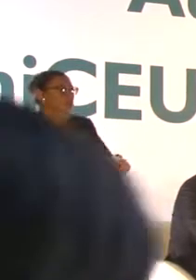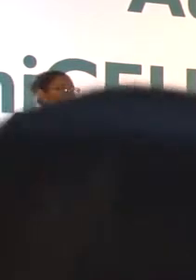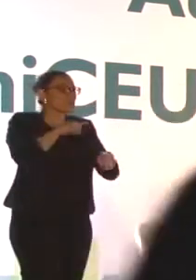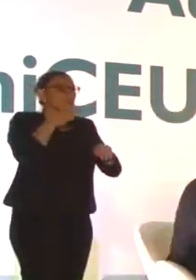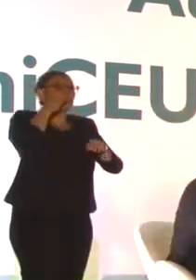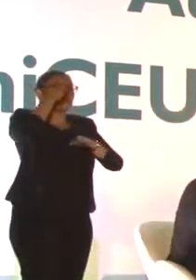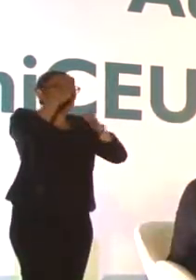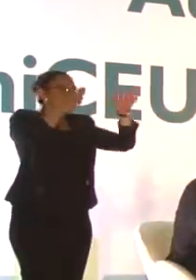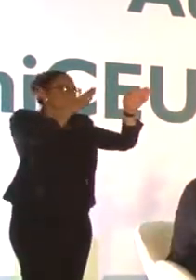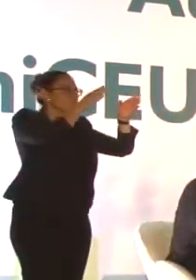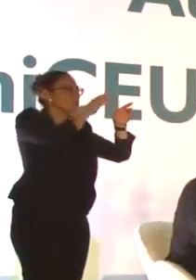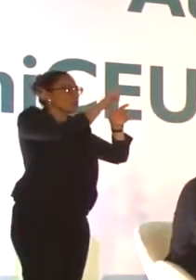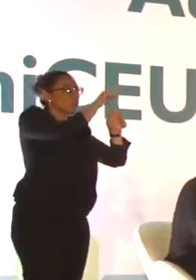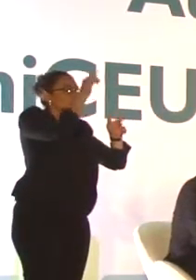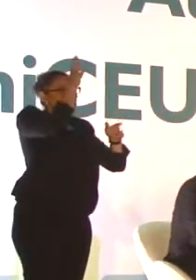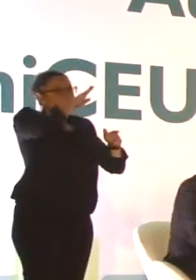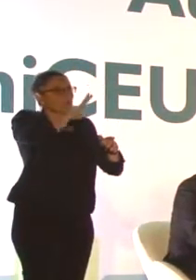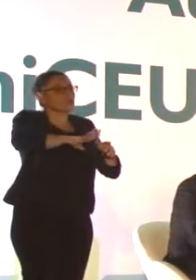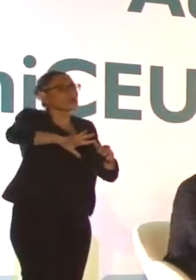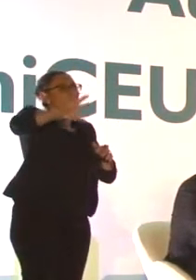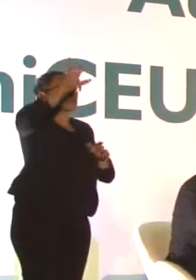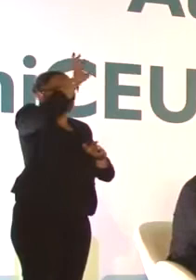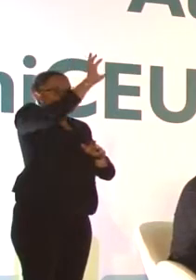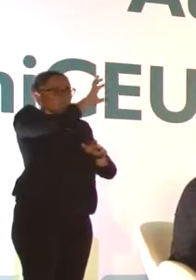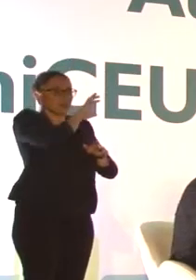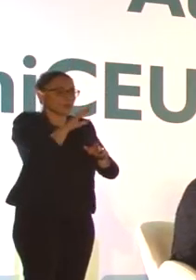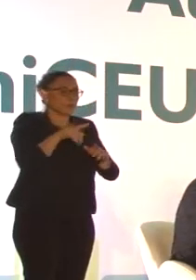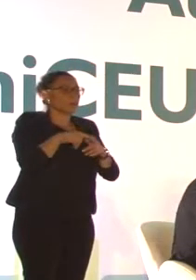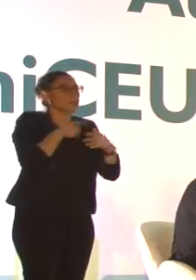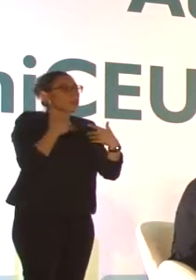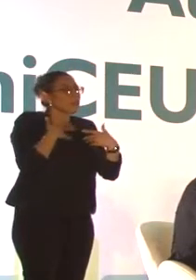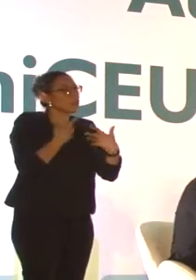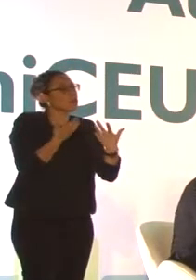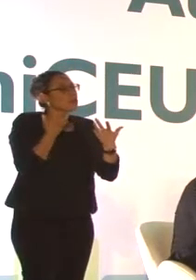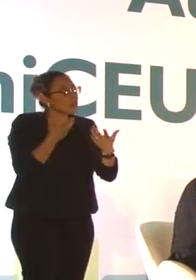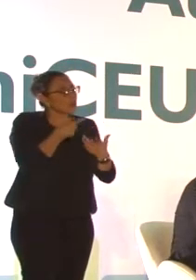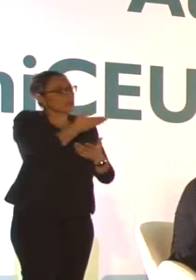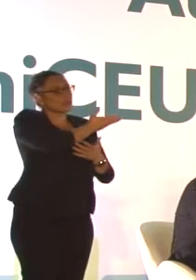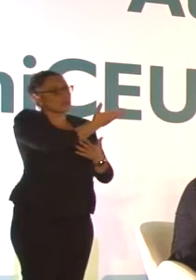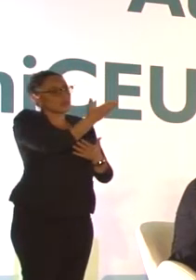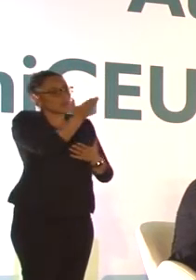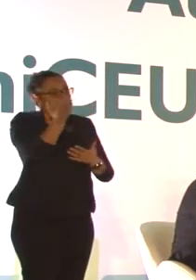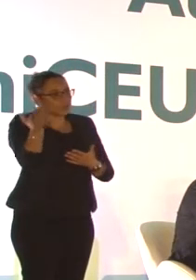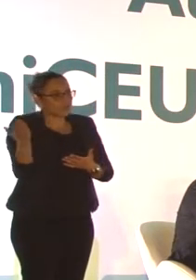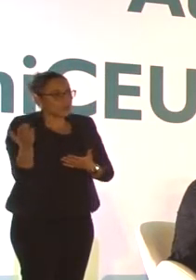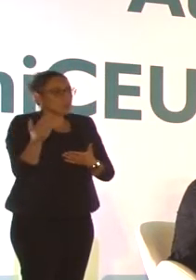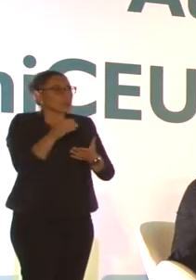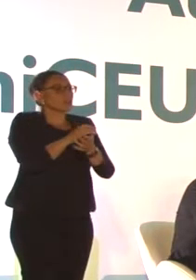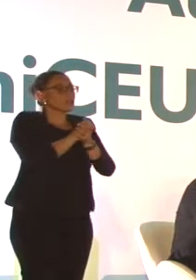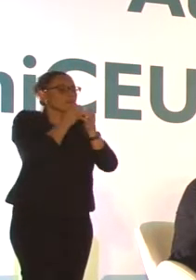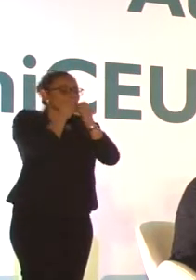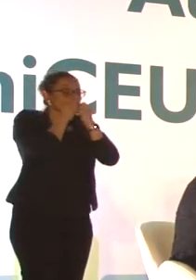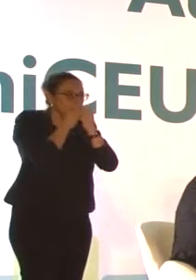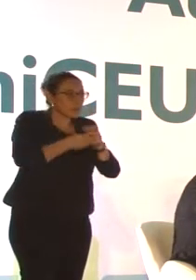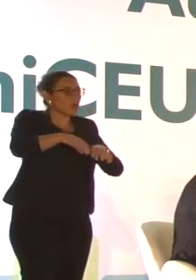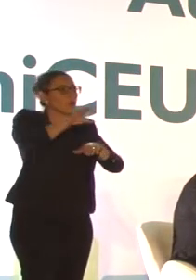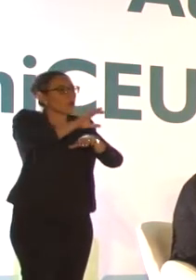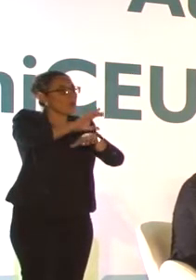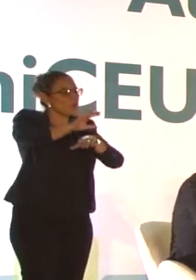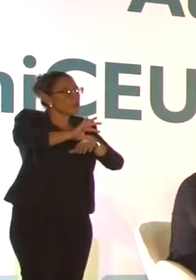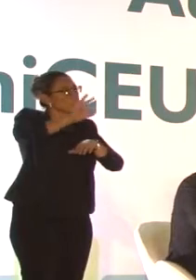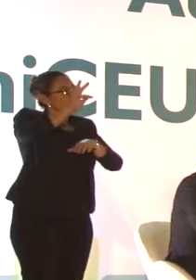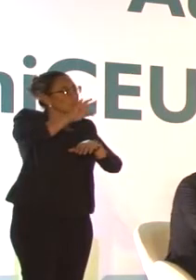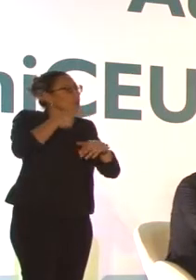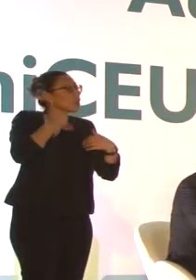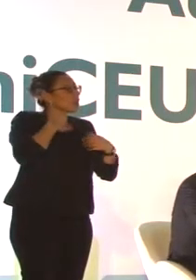desse imenso país. Eu desejo para todos vocês um excelente curso e eu espero estar